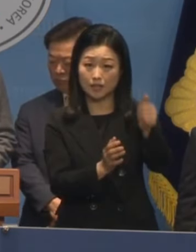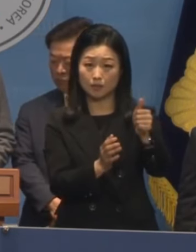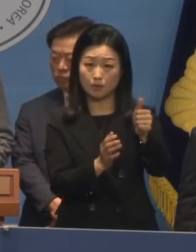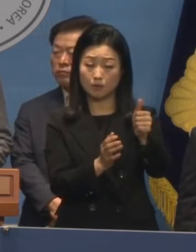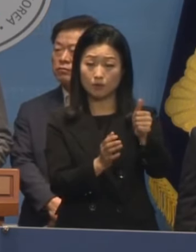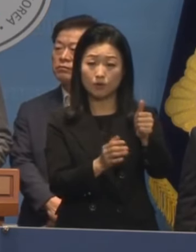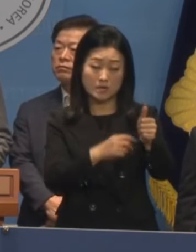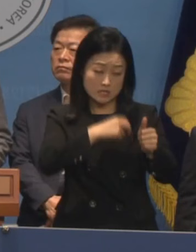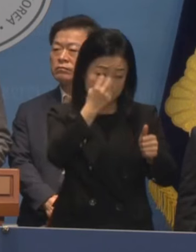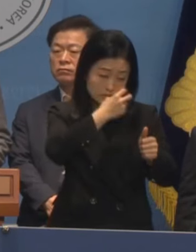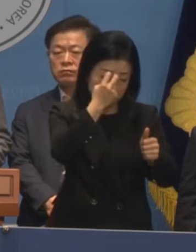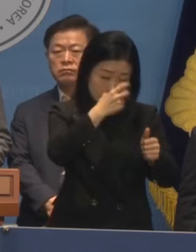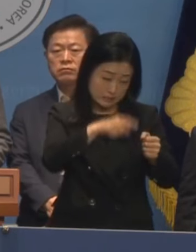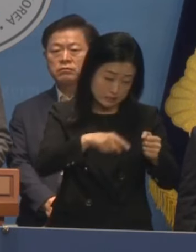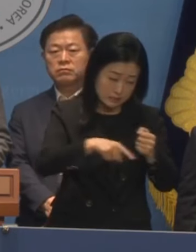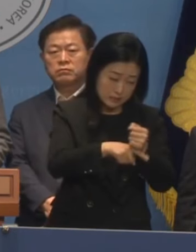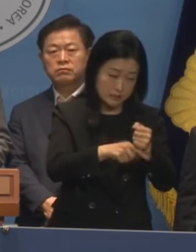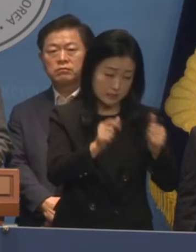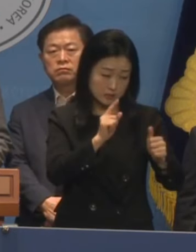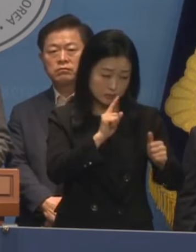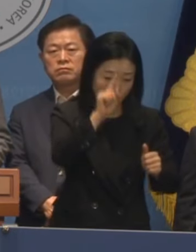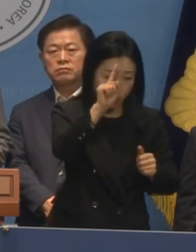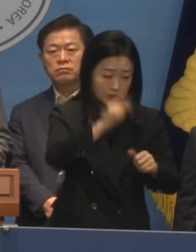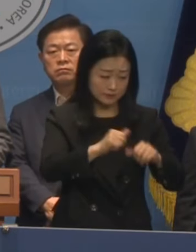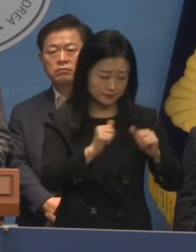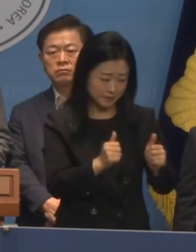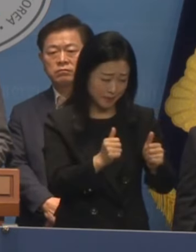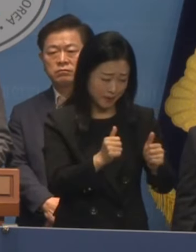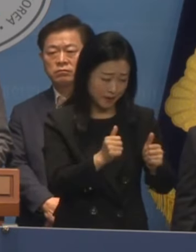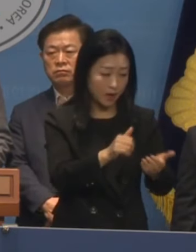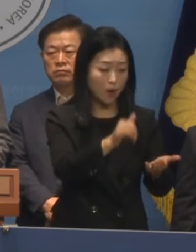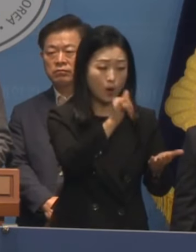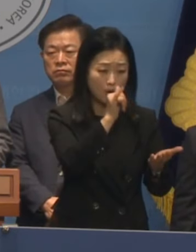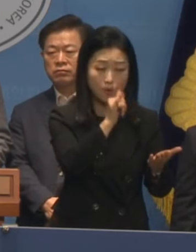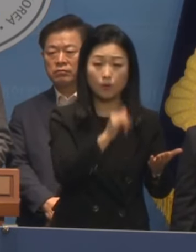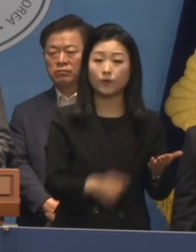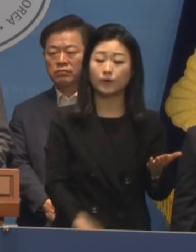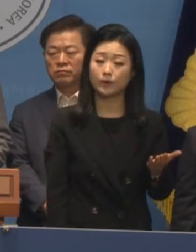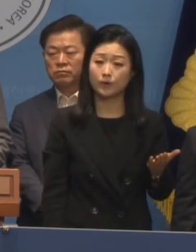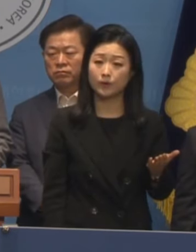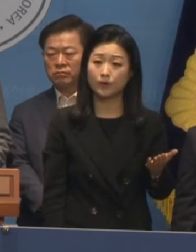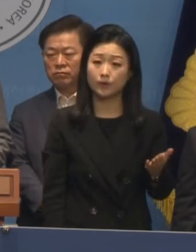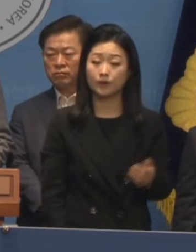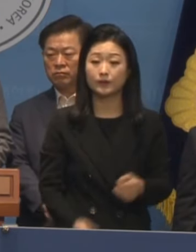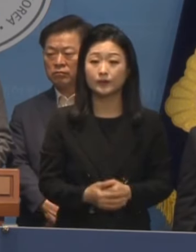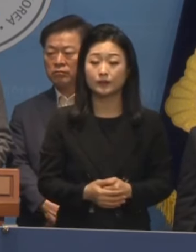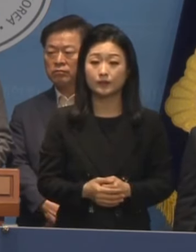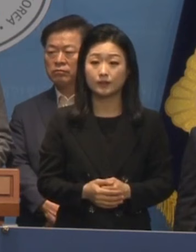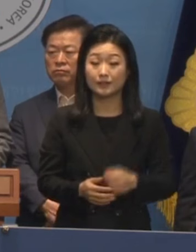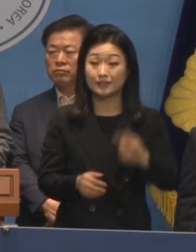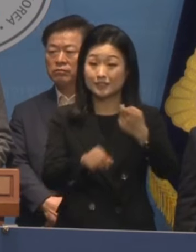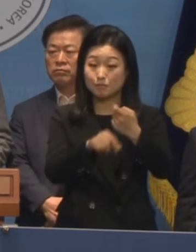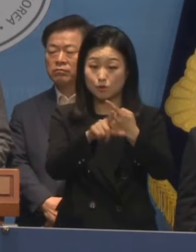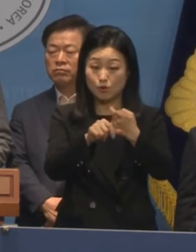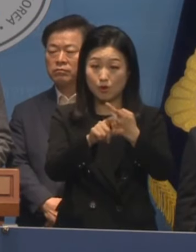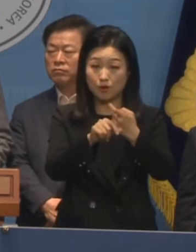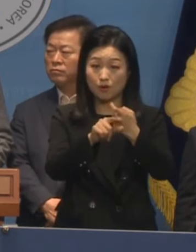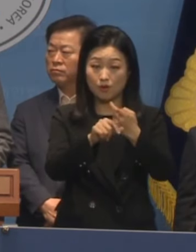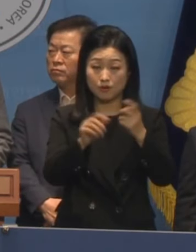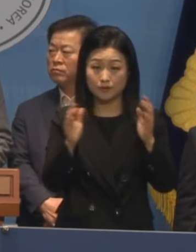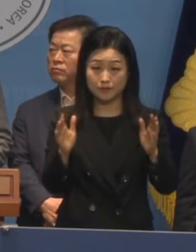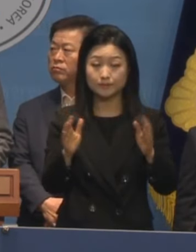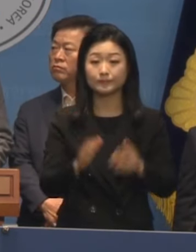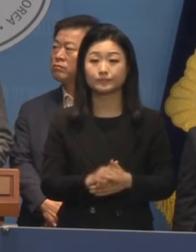무리한 수사 기소 재판이 놓여 있습니다 이번 달에만 제당 대표에